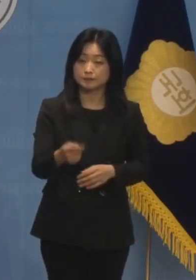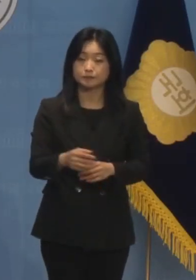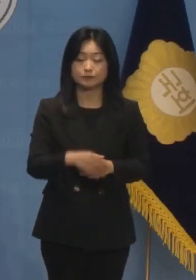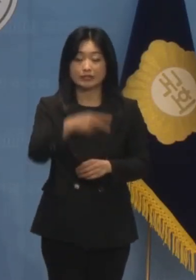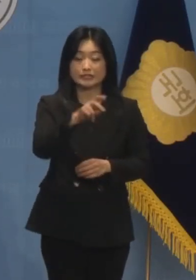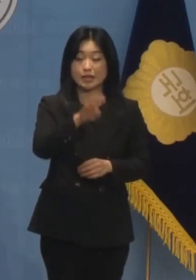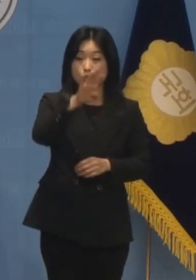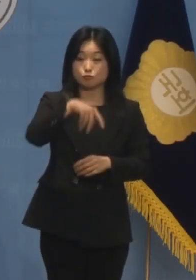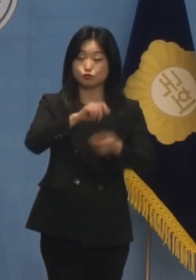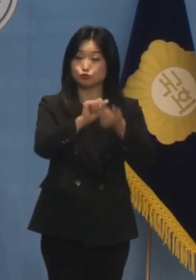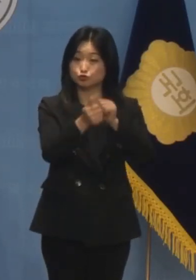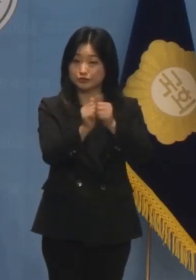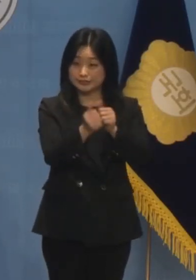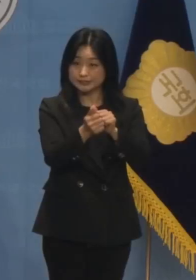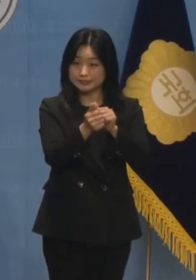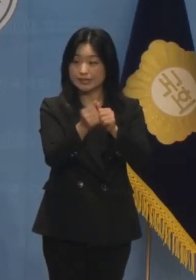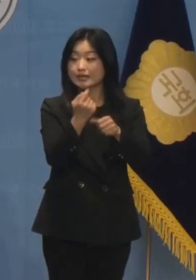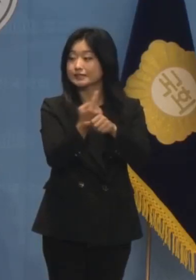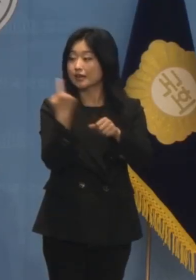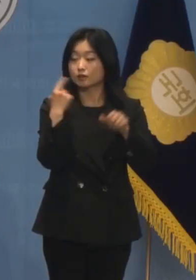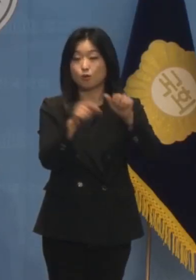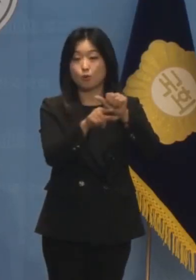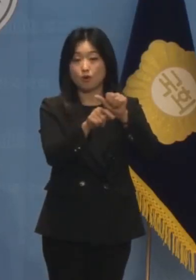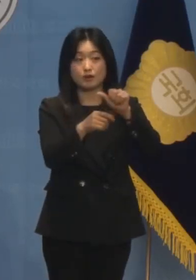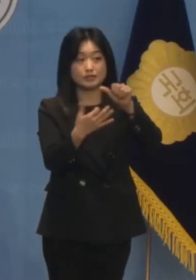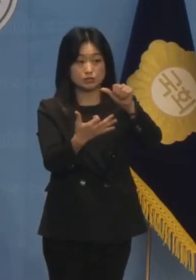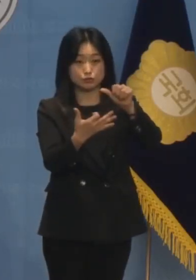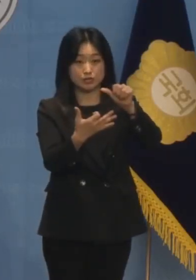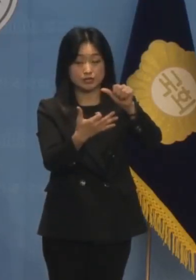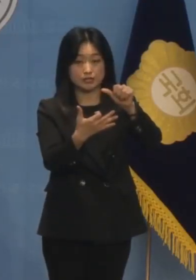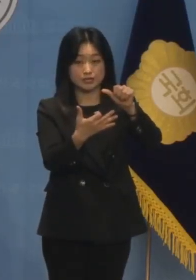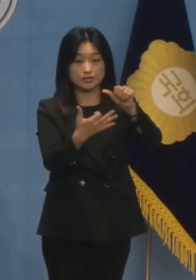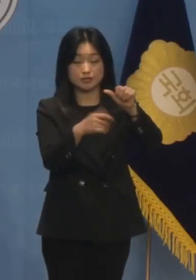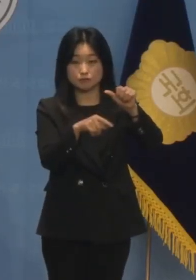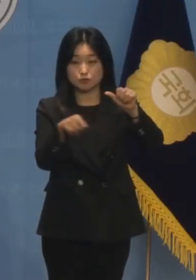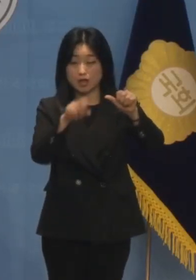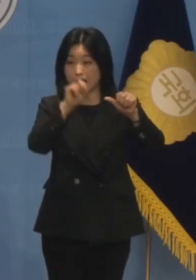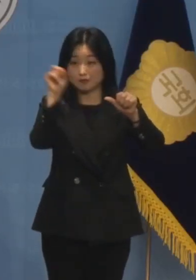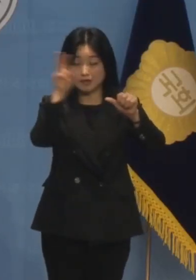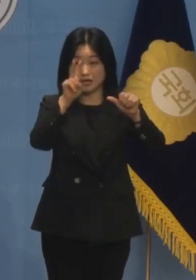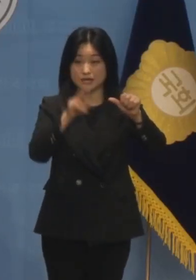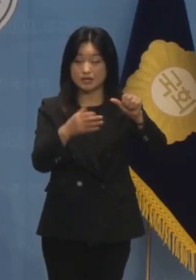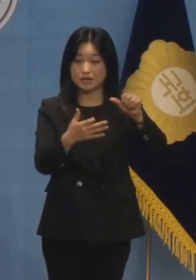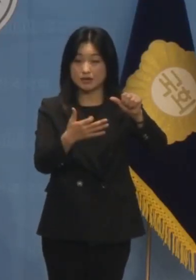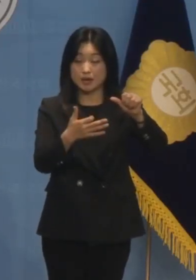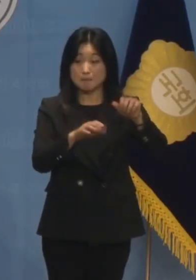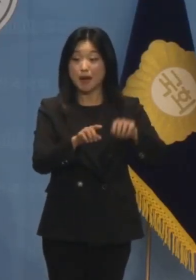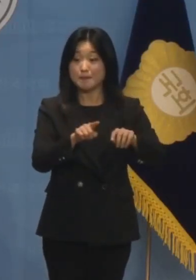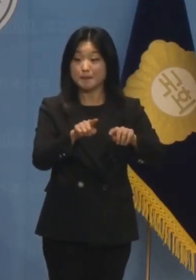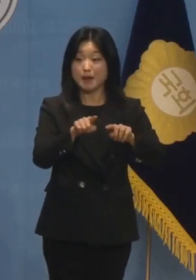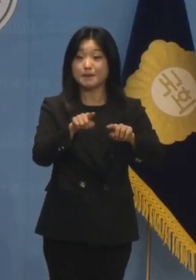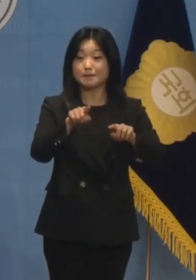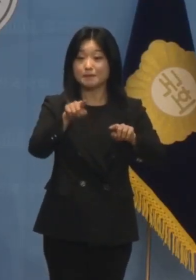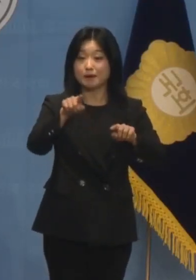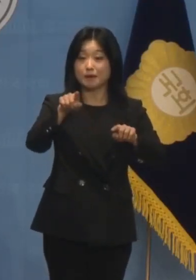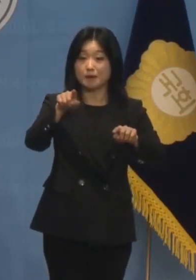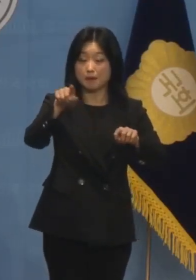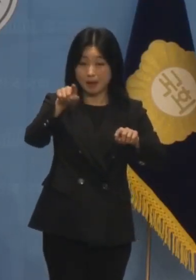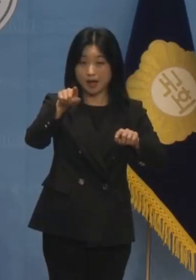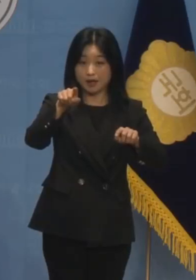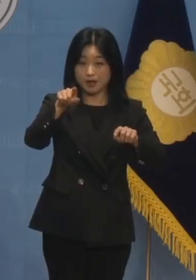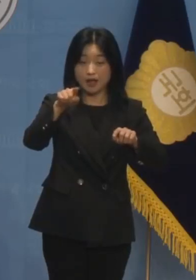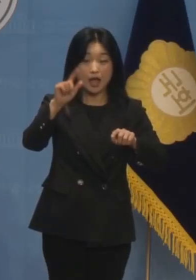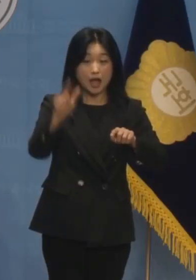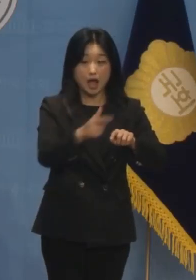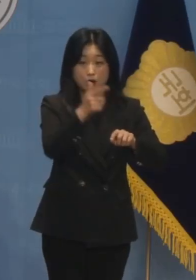삼부토건 주가는 작년 5월 19일부터 갑자기 상승하기 시작했고 하루